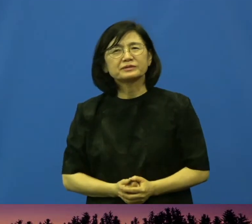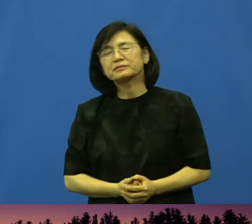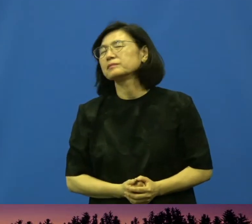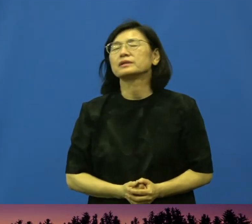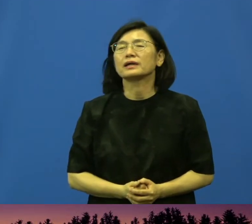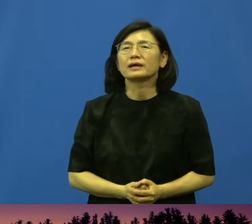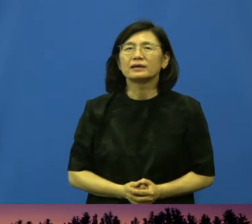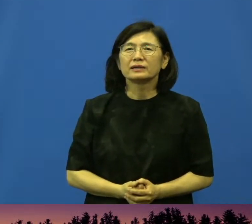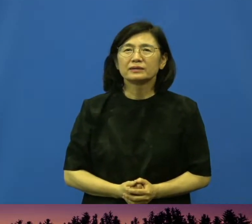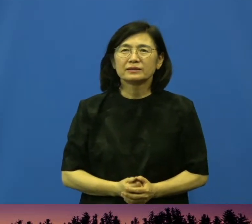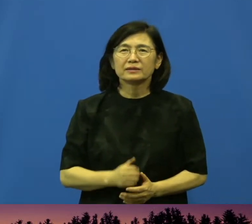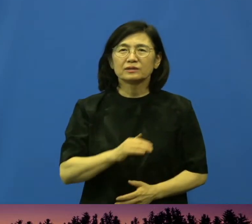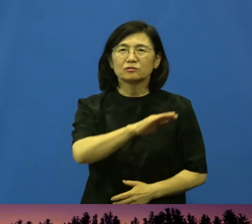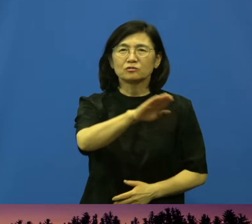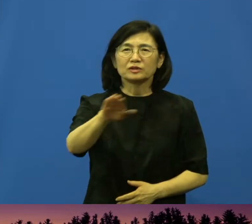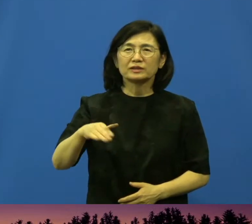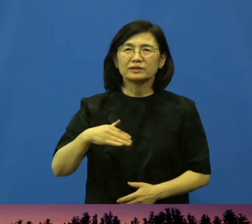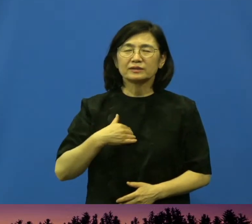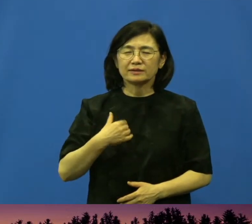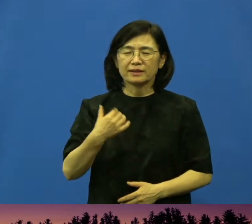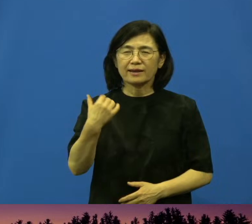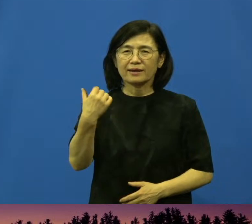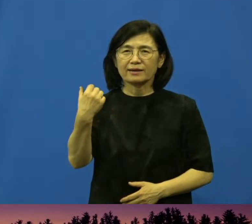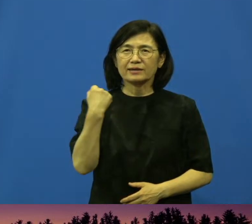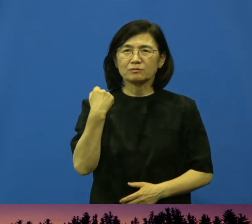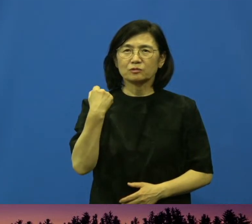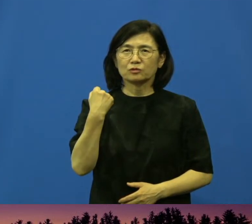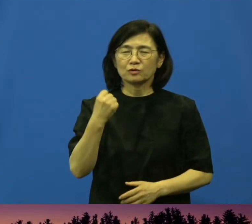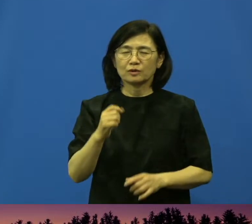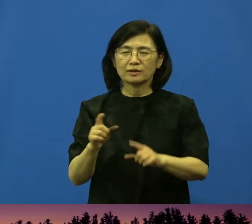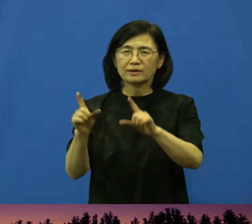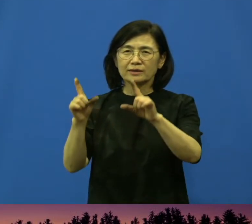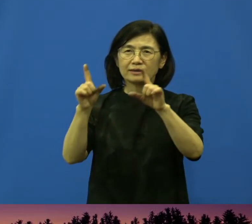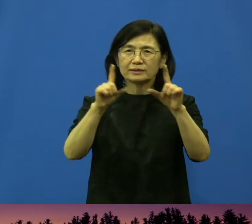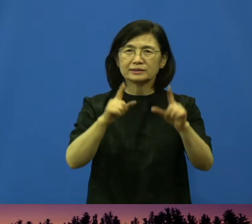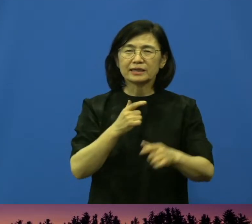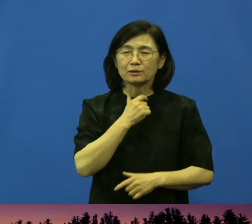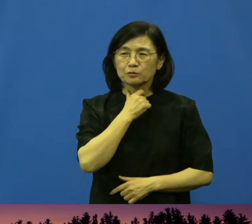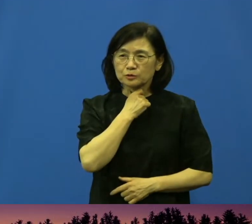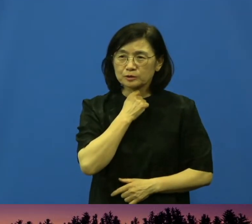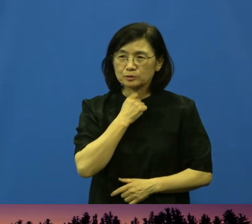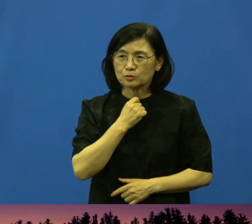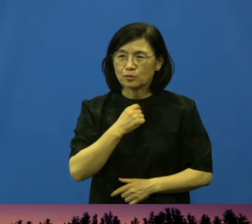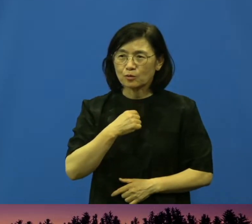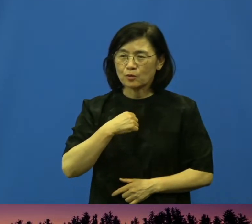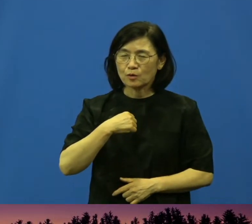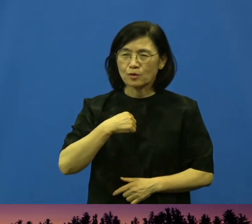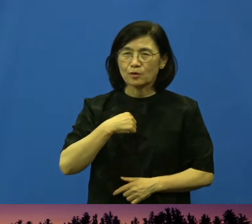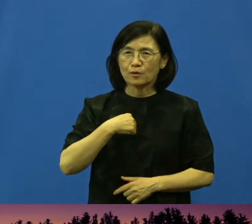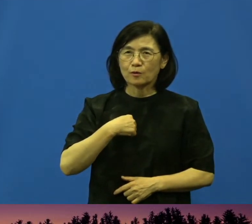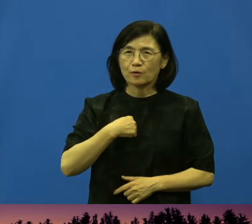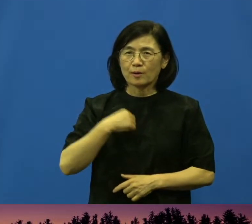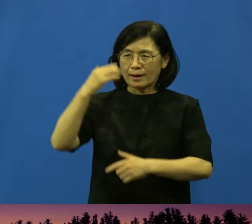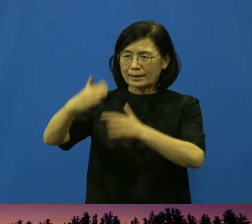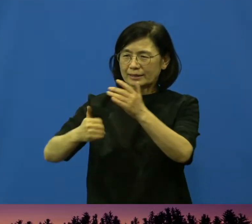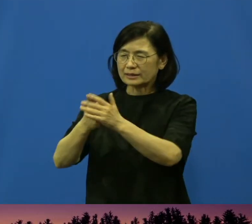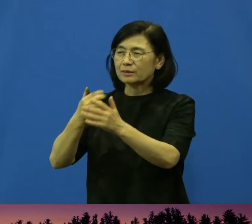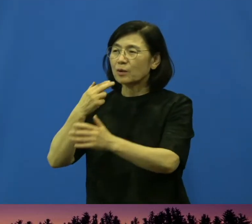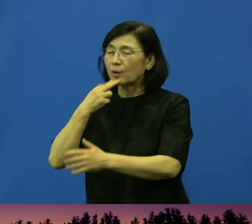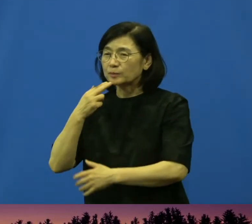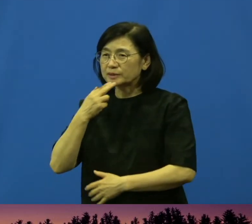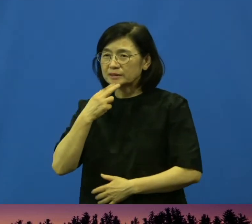여러분, 우리는 내 힘으로 살아가려고 하는 의지, 하나님 없이 내 잘난 맛에 살고 싶은 욕망,